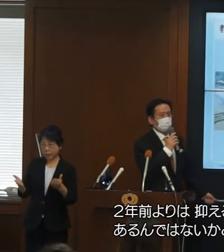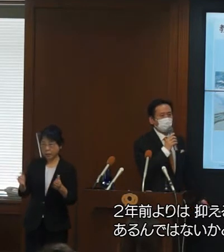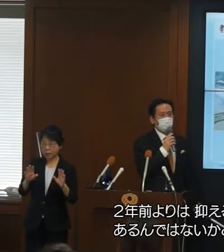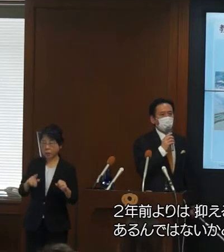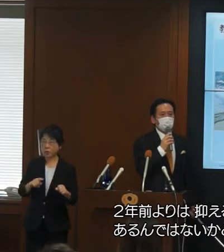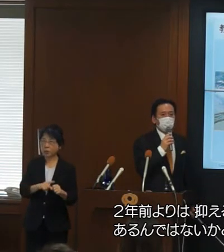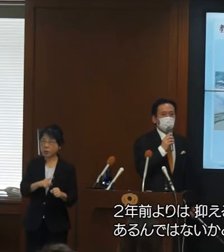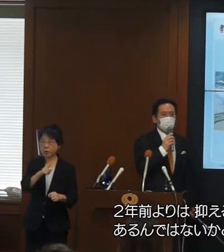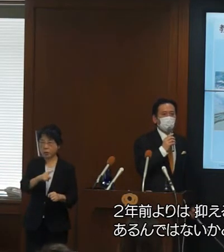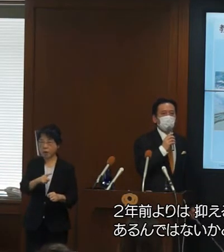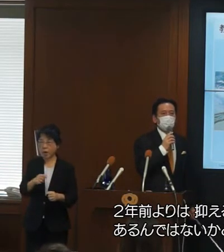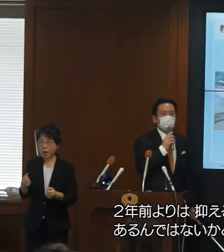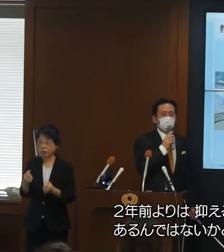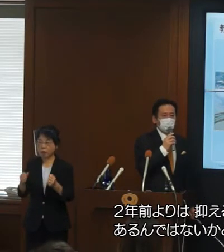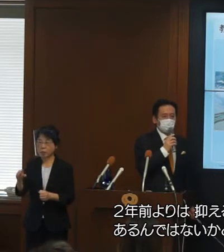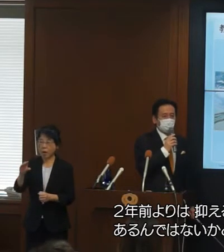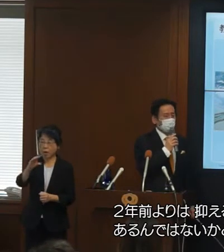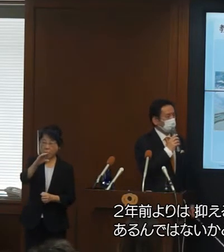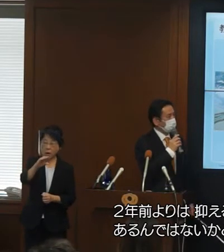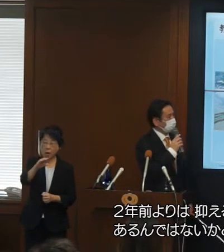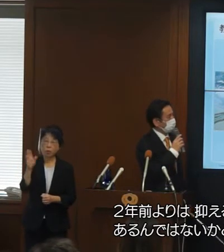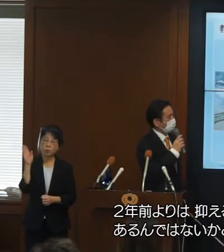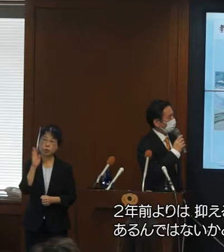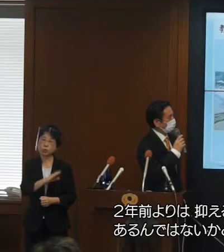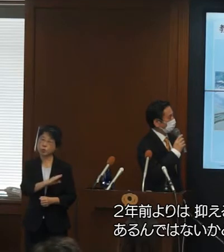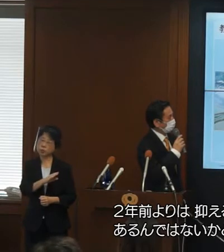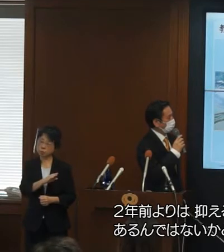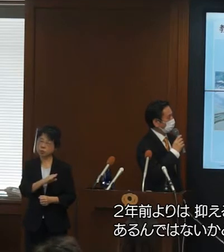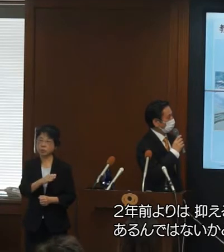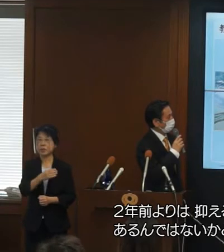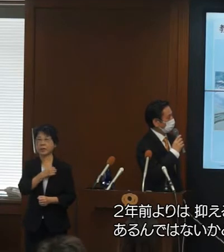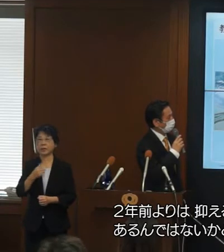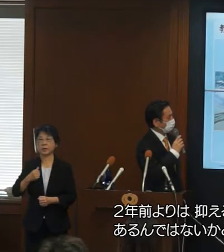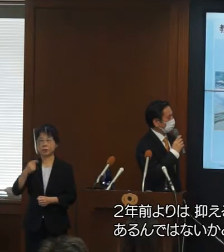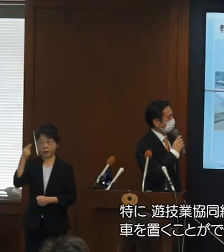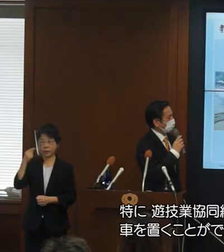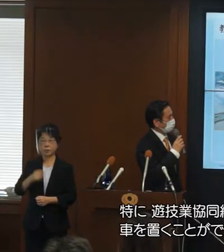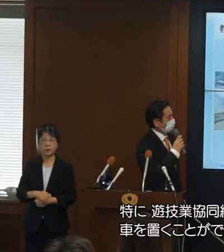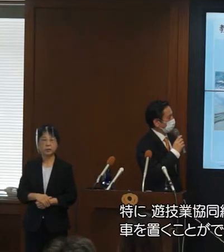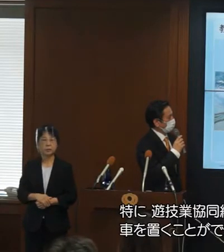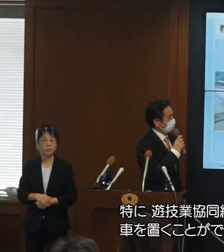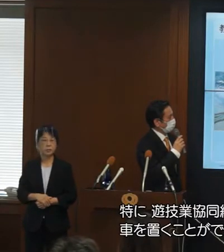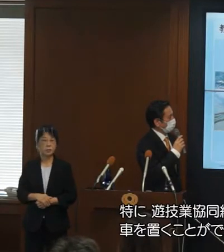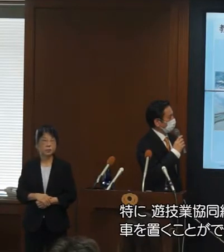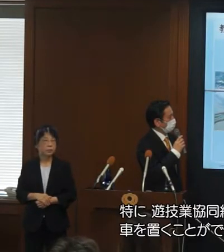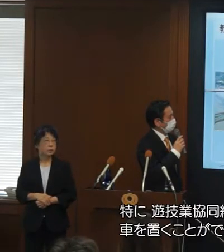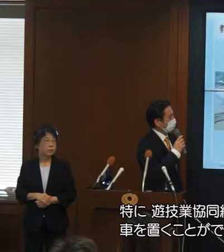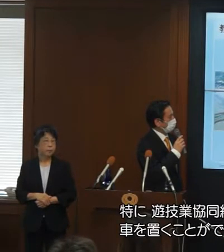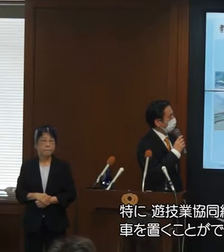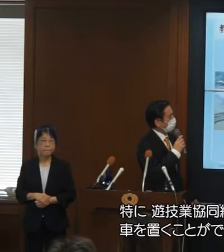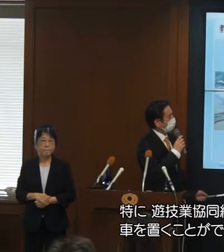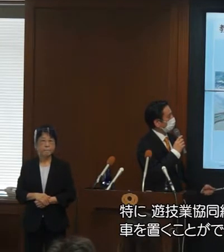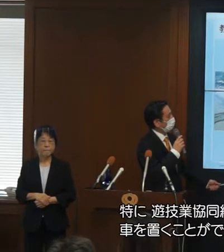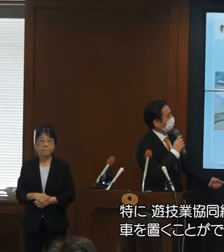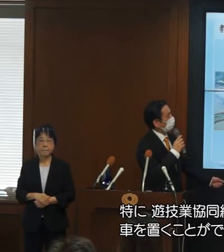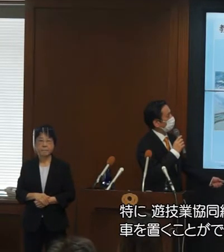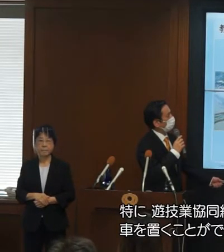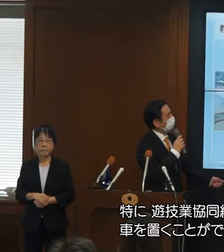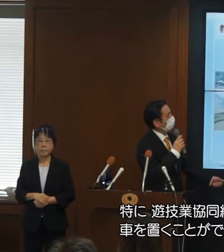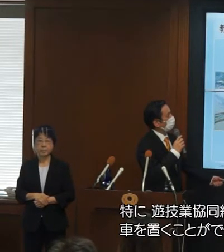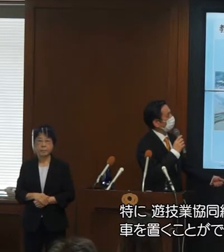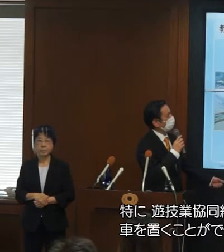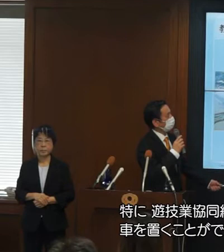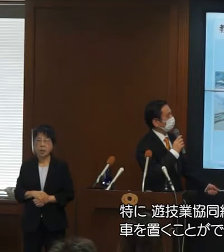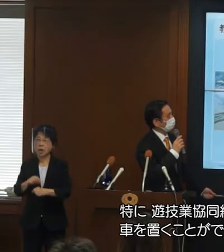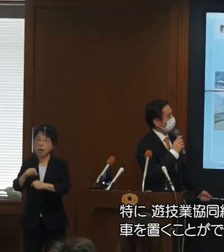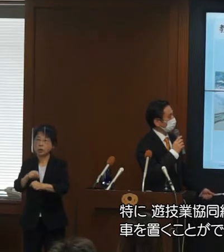抑えることができたところがあるんではないかというふうに思っています。まあ、特に